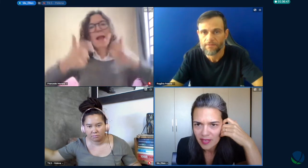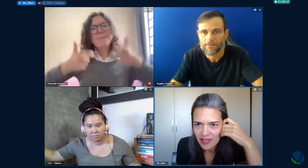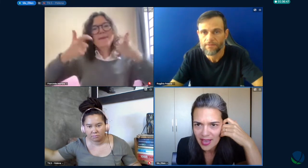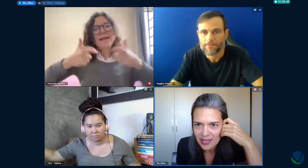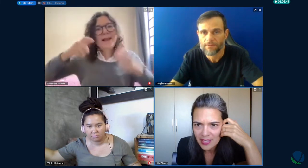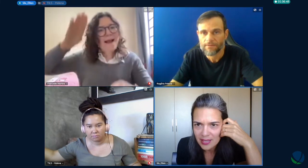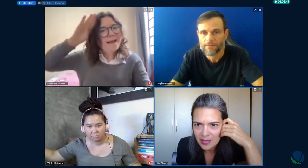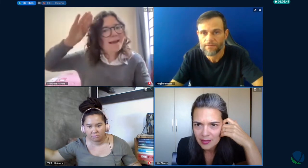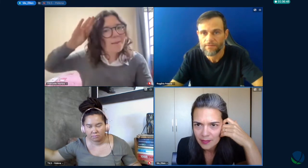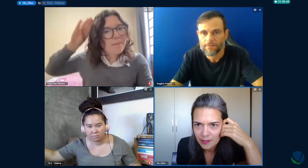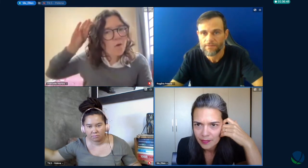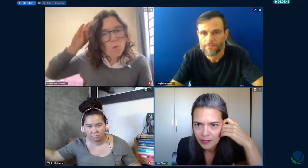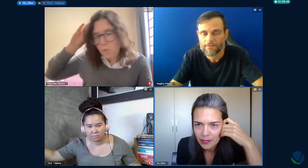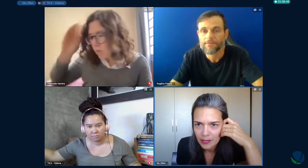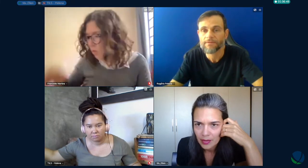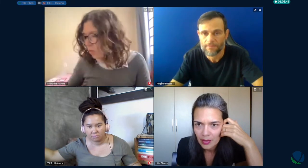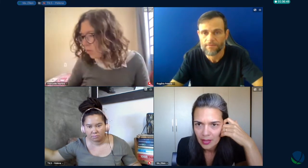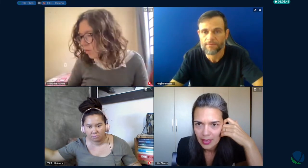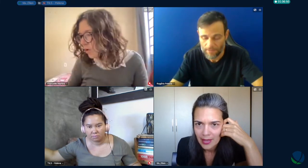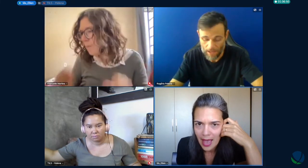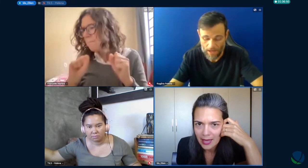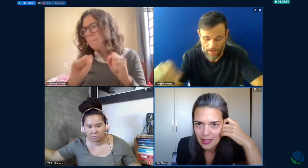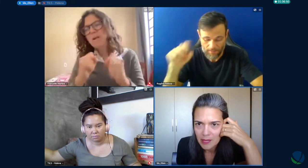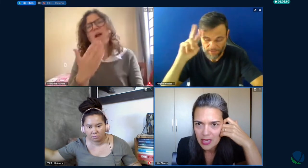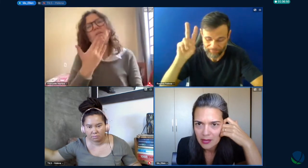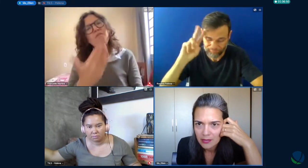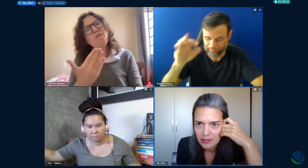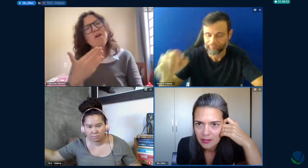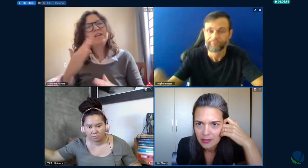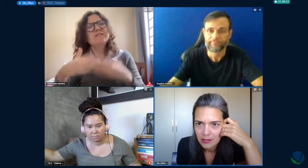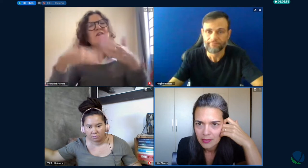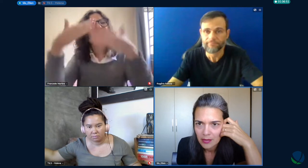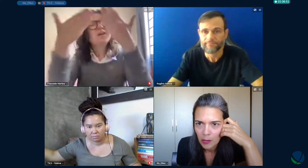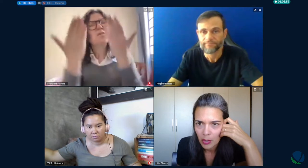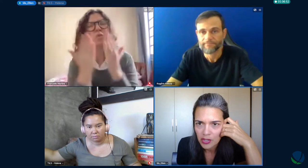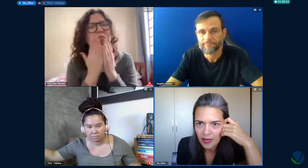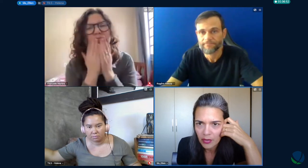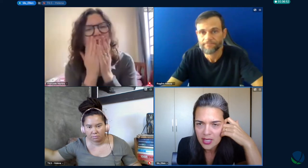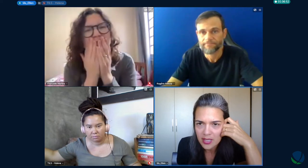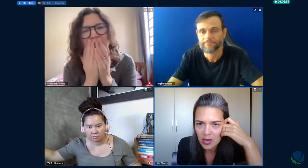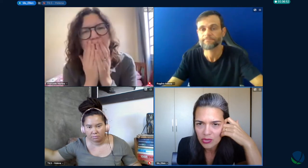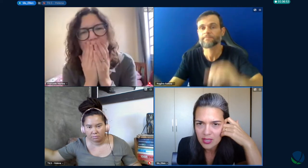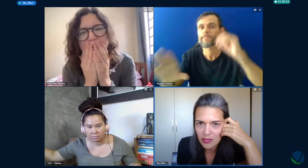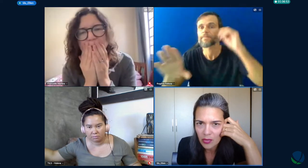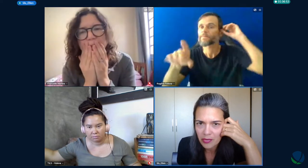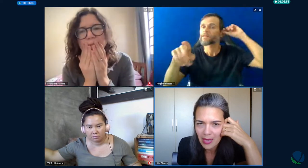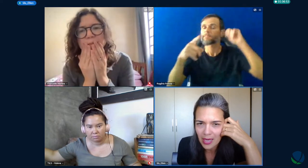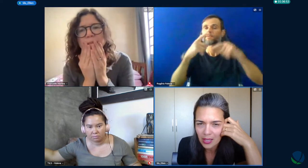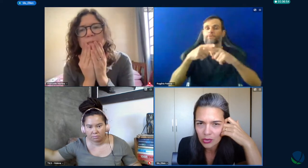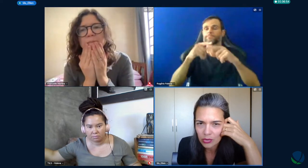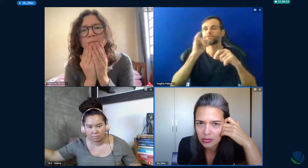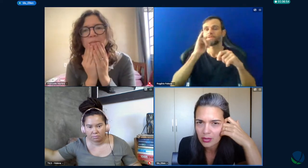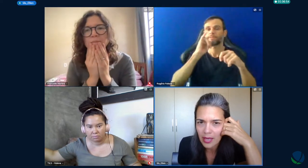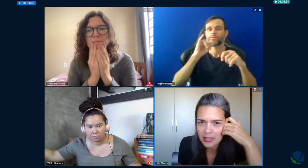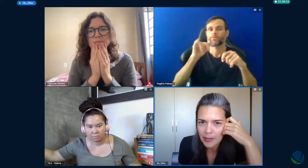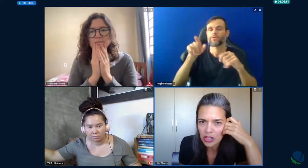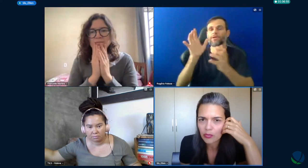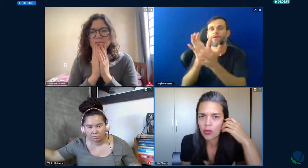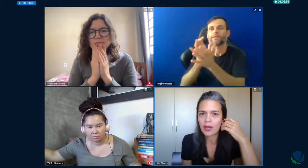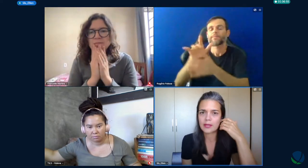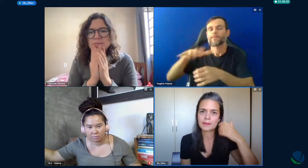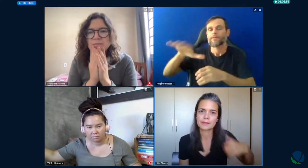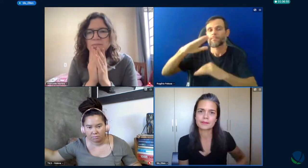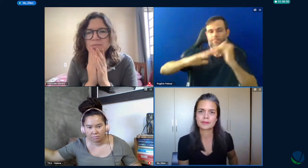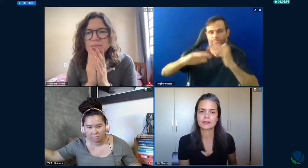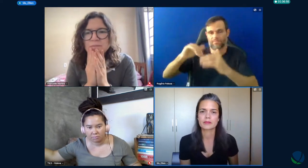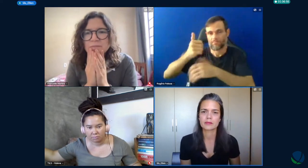Troca de vivências na academia. Pode favorecer o desenvolvimento. Essa parte que não